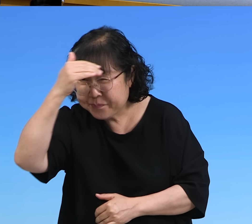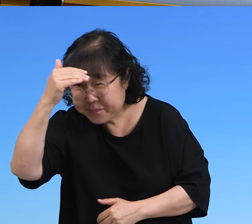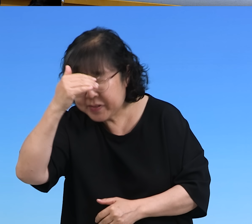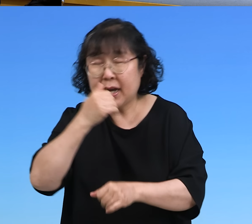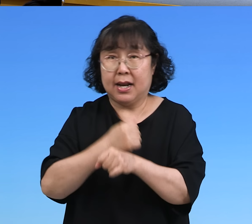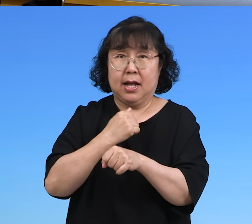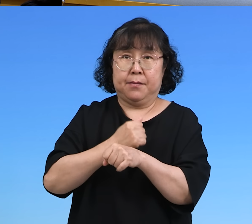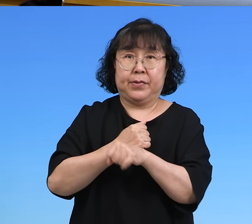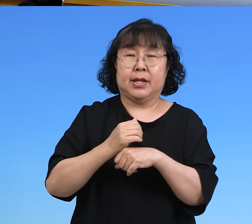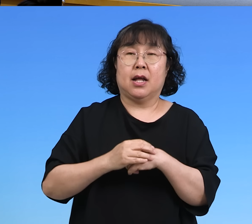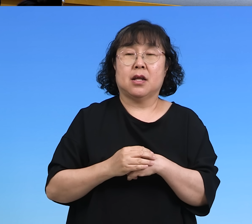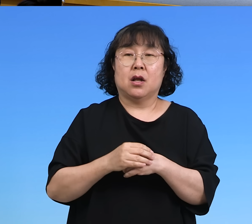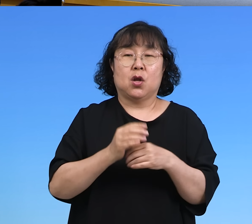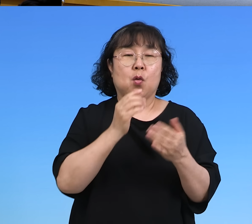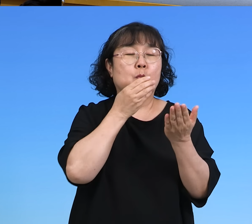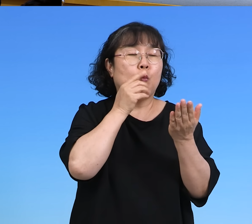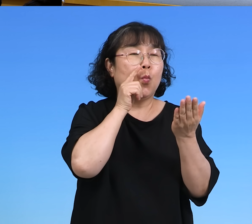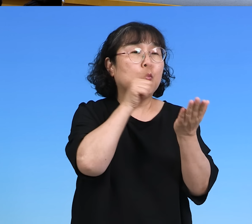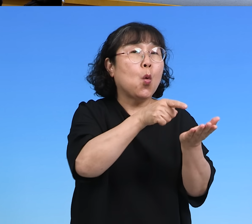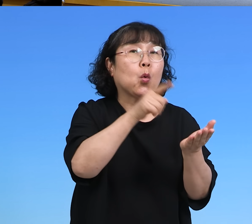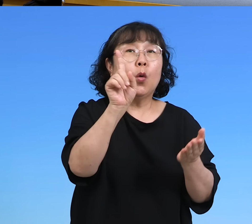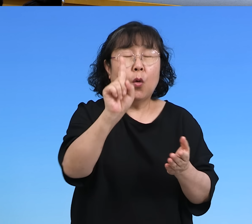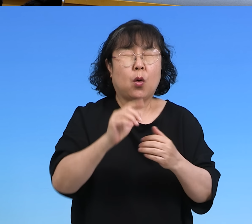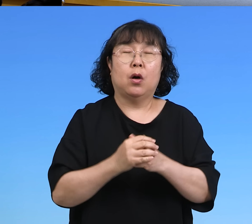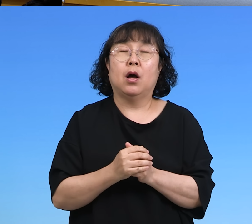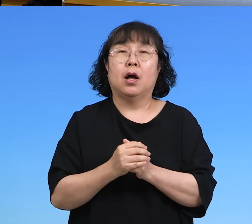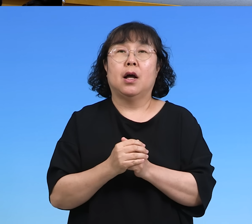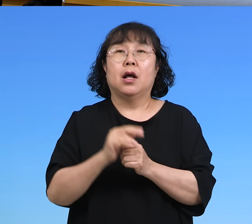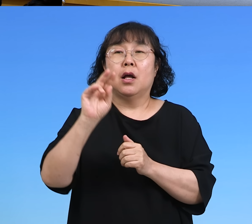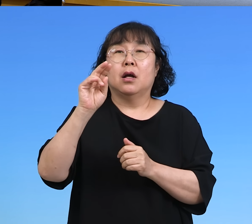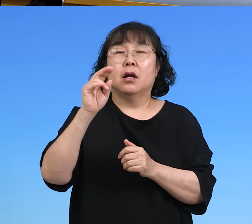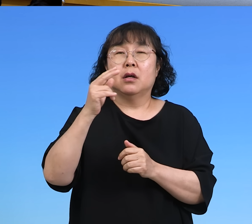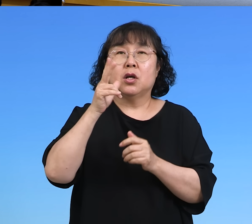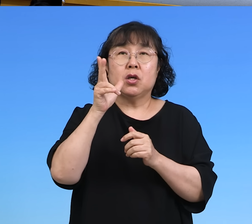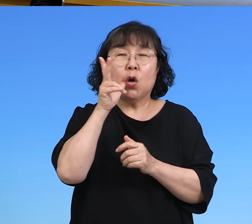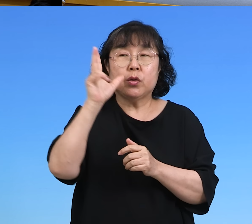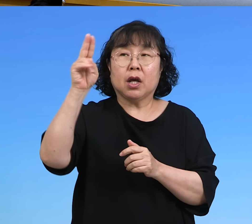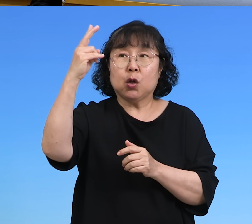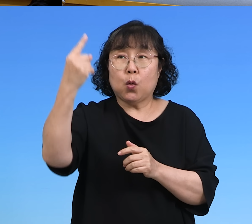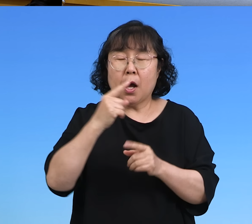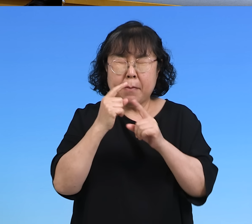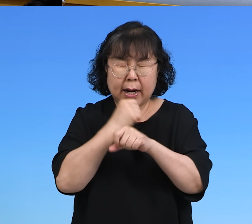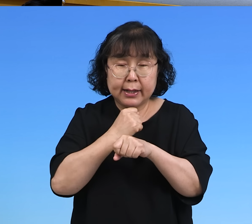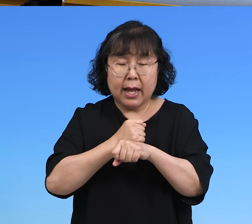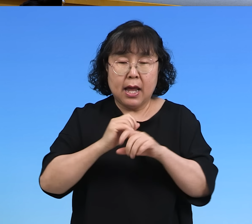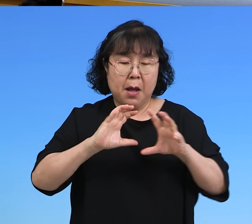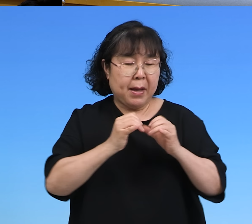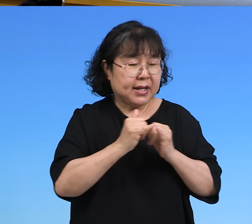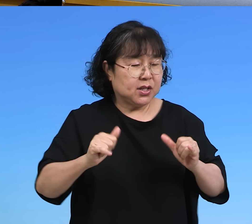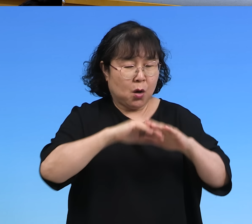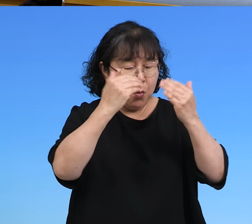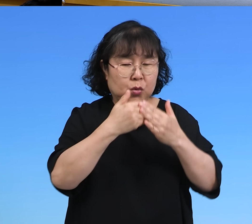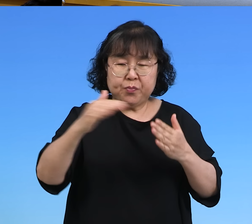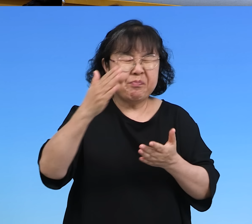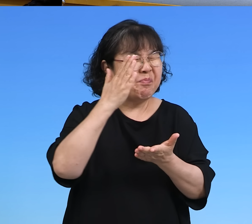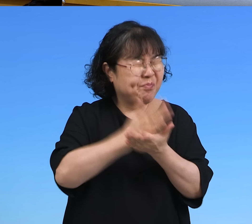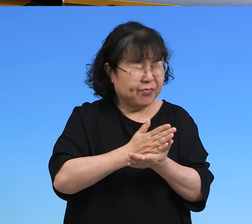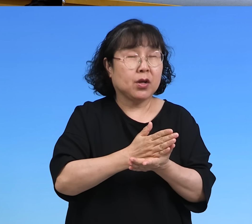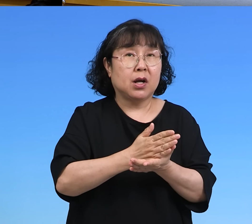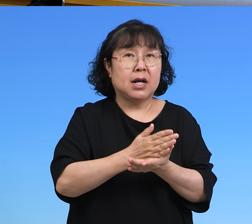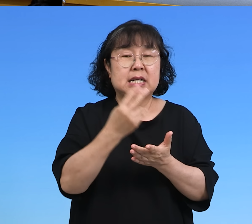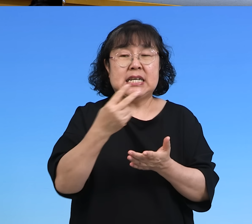정탐하고, 그리고는 이제 이렇게 보고합니다. 3절. 여호수아에게로 돌아와 그에게 이르되 백성을 다 올라가게 하지